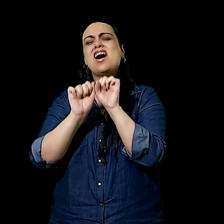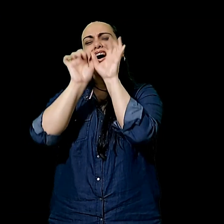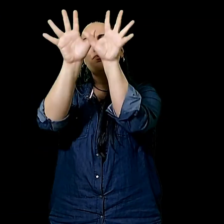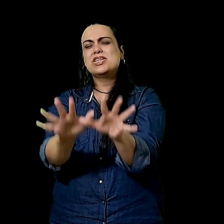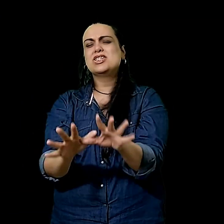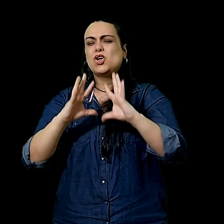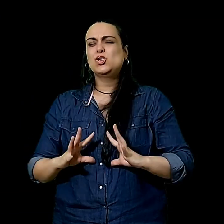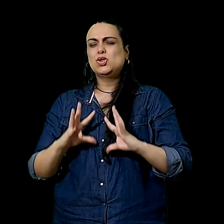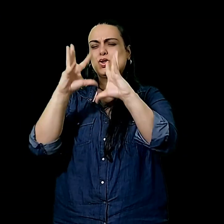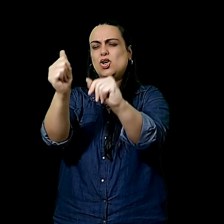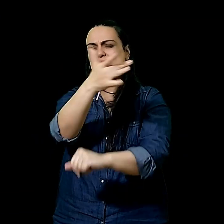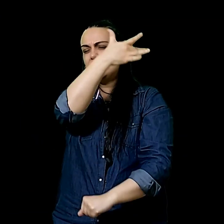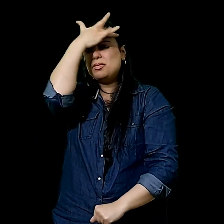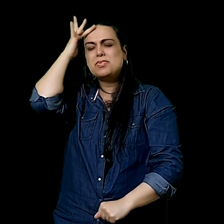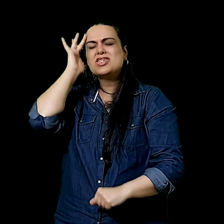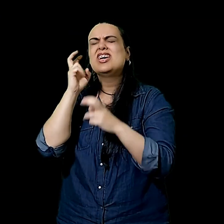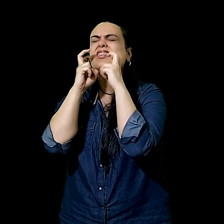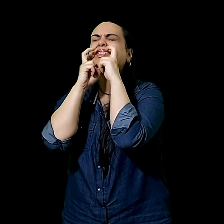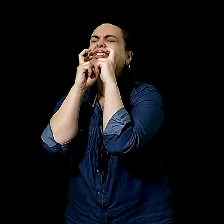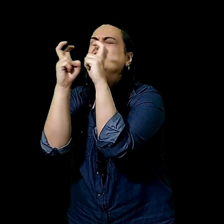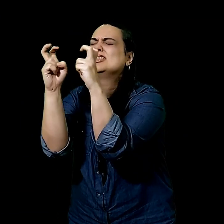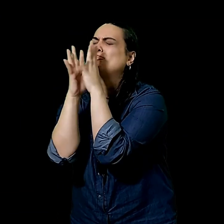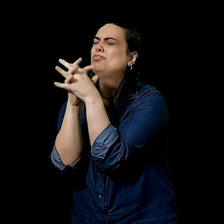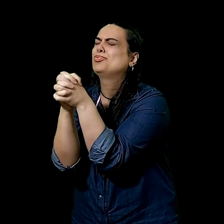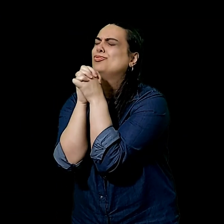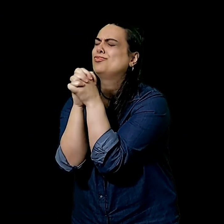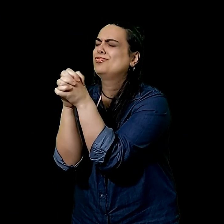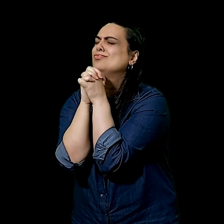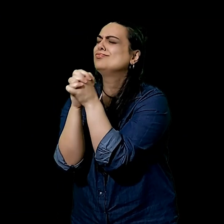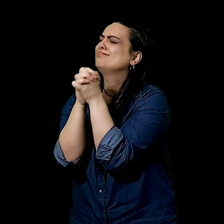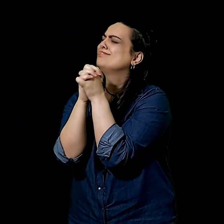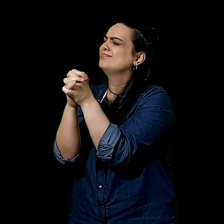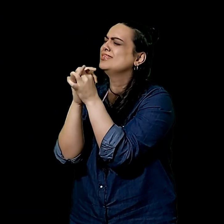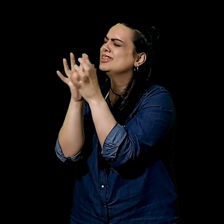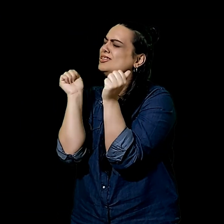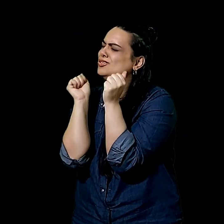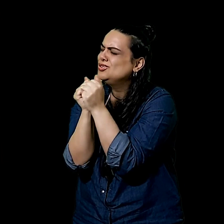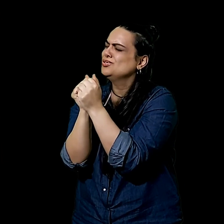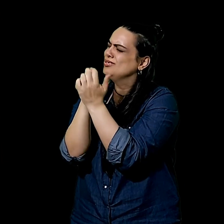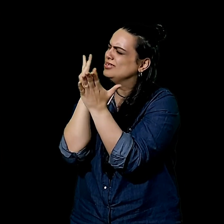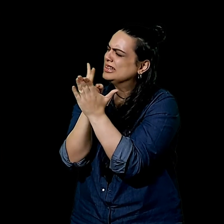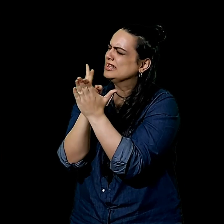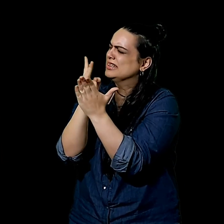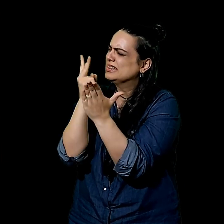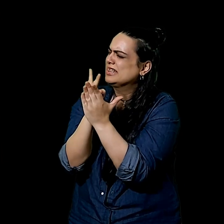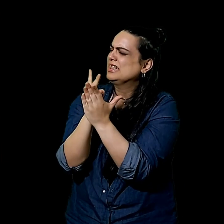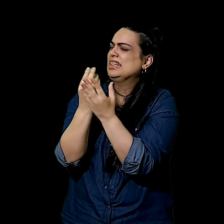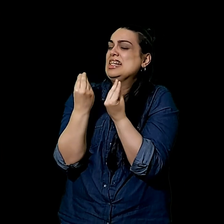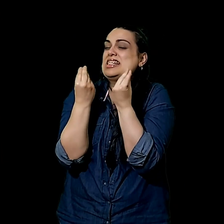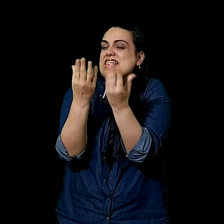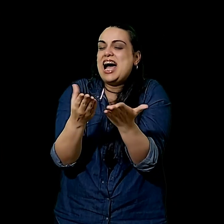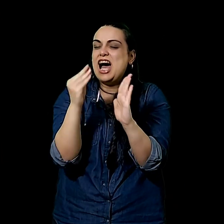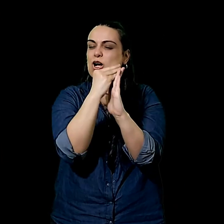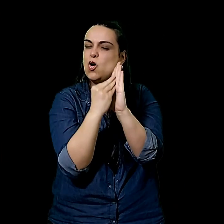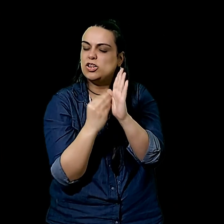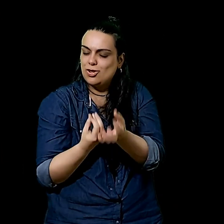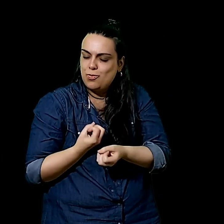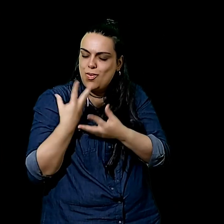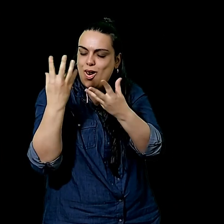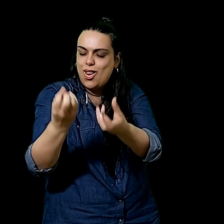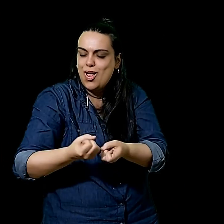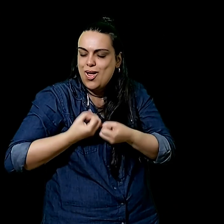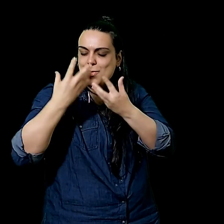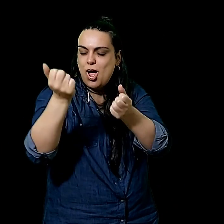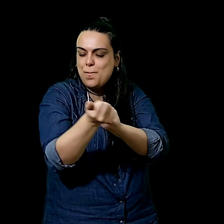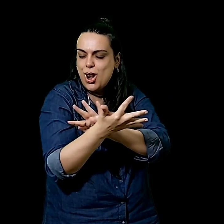abençoo todas essas vidas e eu Te imploro, continua conosco, fica conosco, dá fluidez neste conteúdo